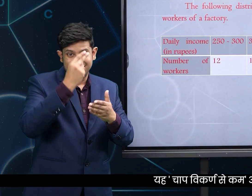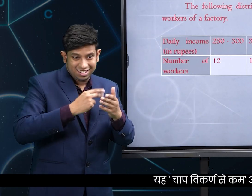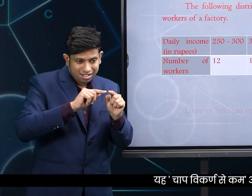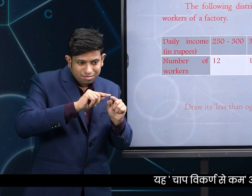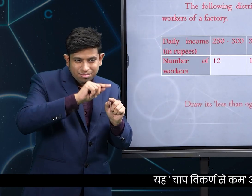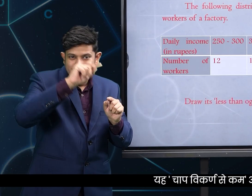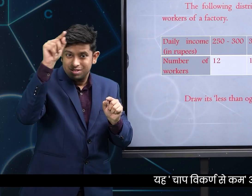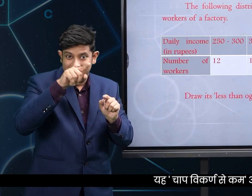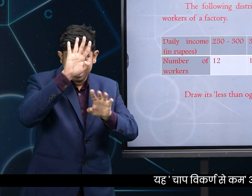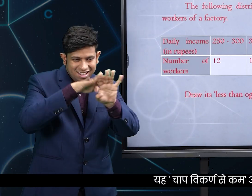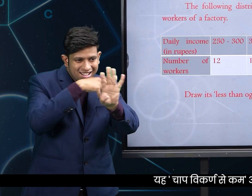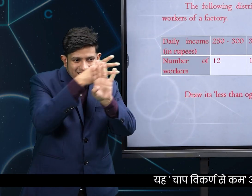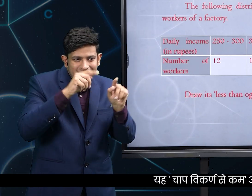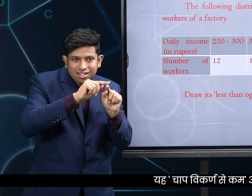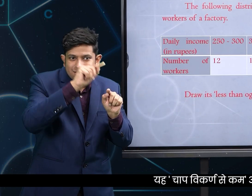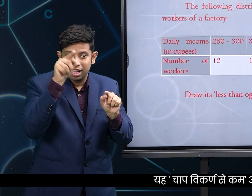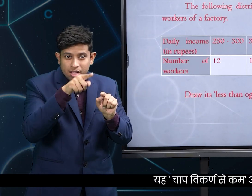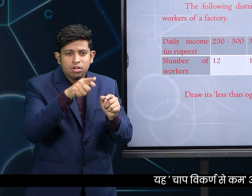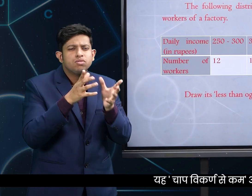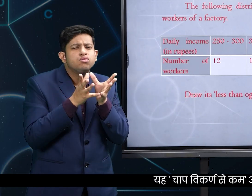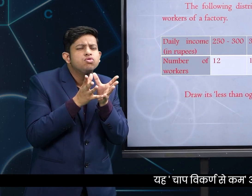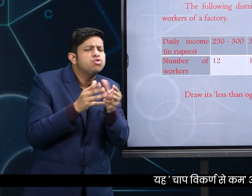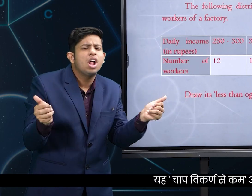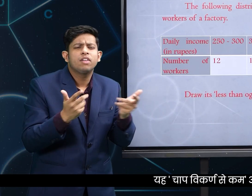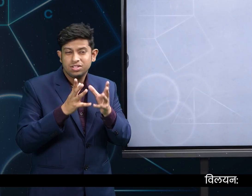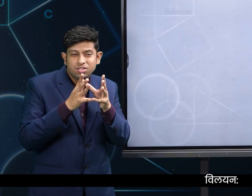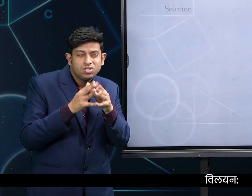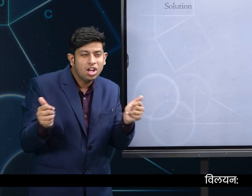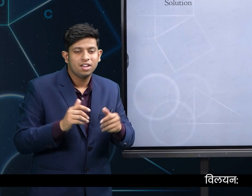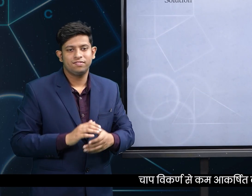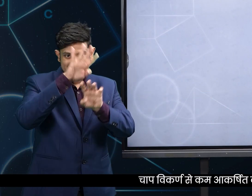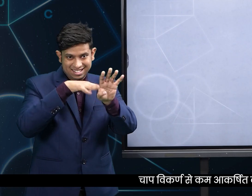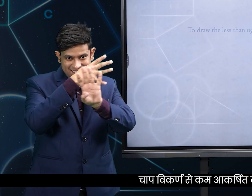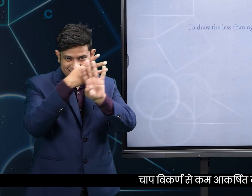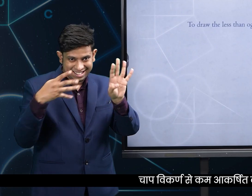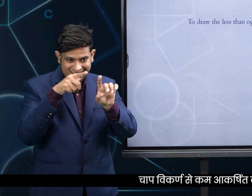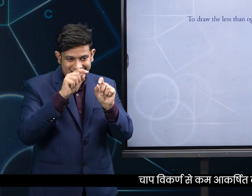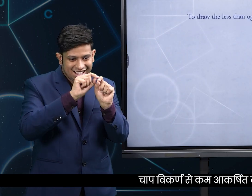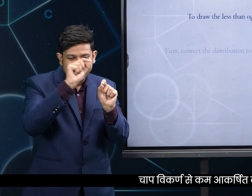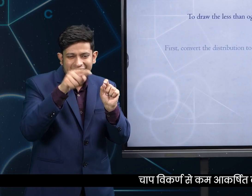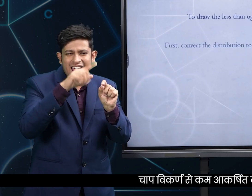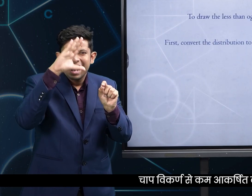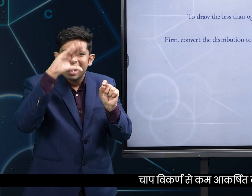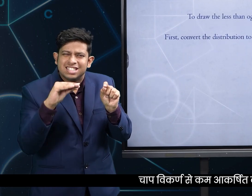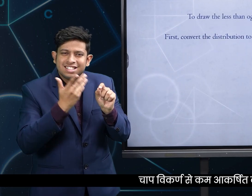यह चाप विकर्ण से कम अरेखिता है। विलयन: चाप विकर्ण से हम आकर्षित करने के